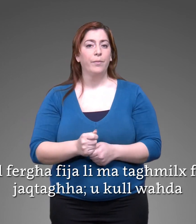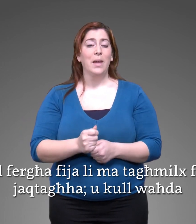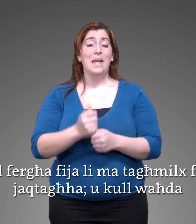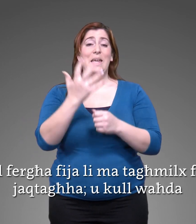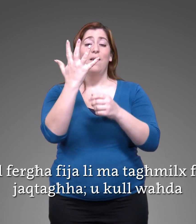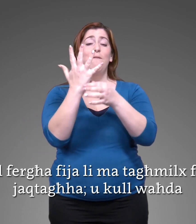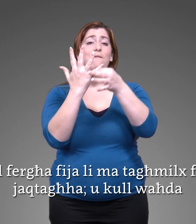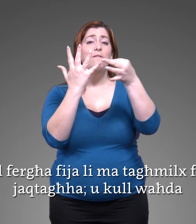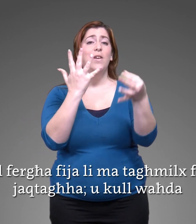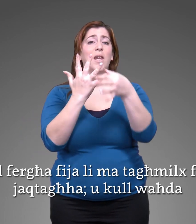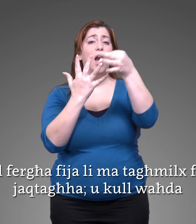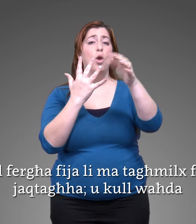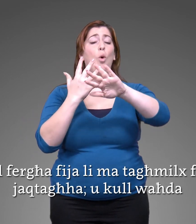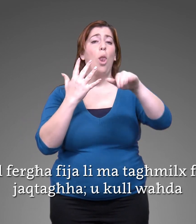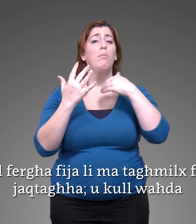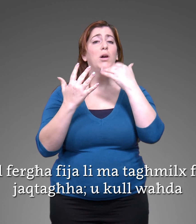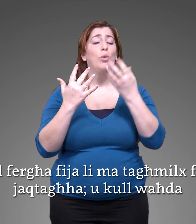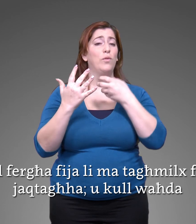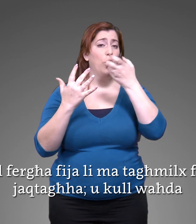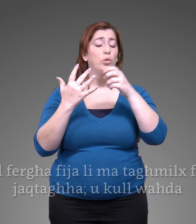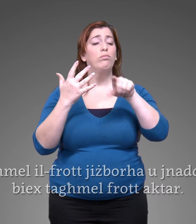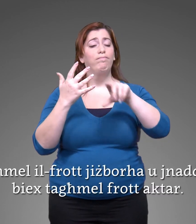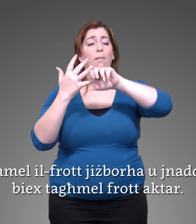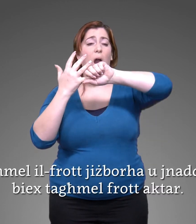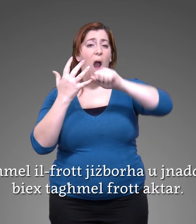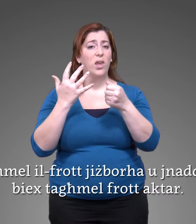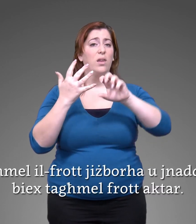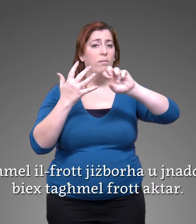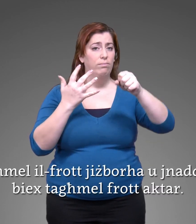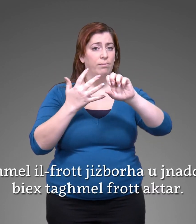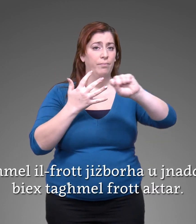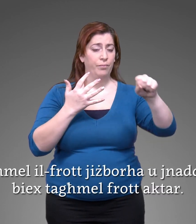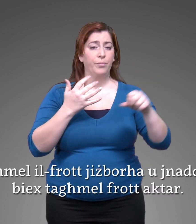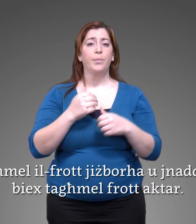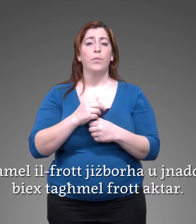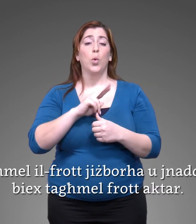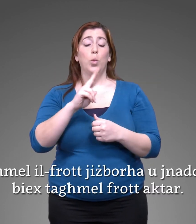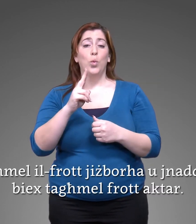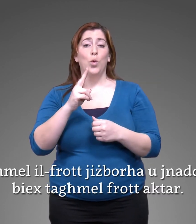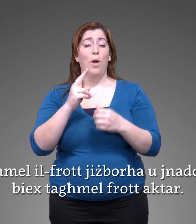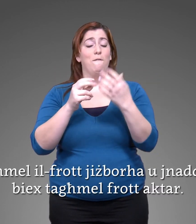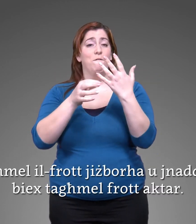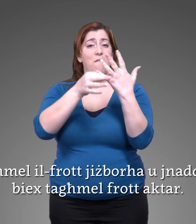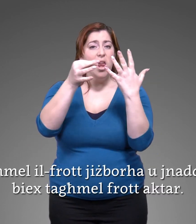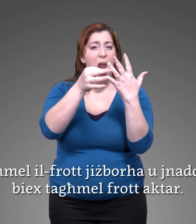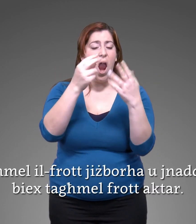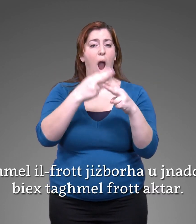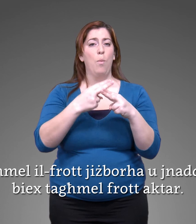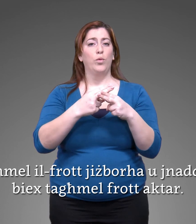frot Jaqtaħha U kul wahda li taħmel il-frot Jizbora U jinnaddafa Bix